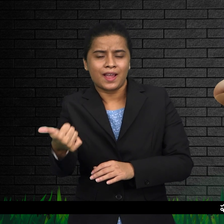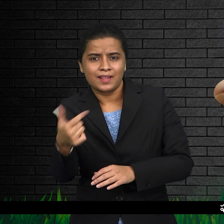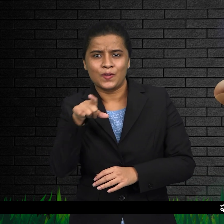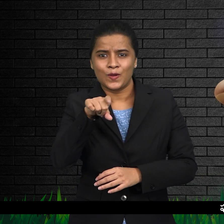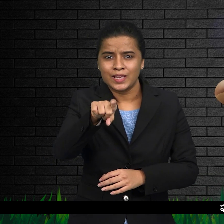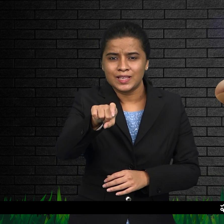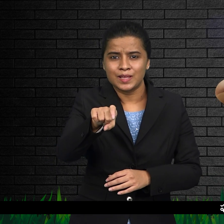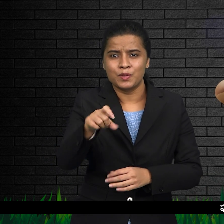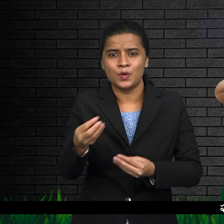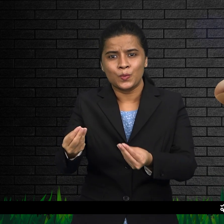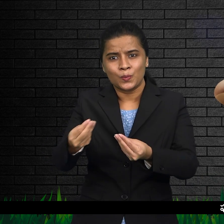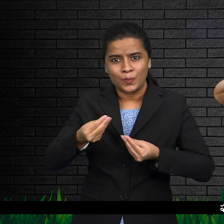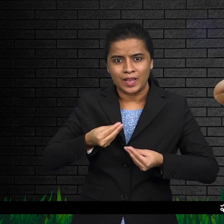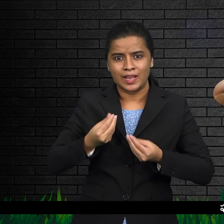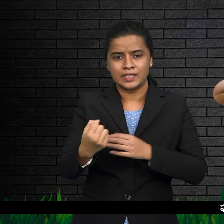పూతికాహారి.